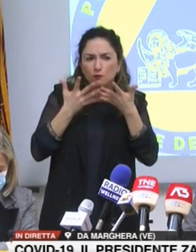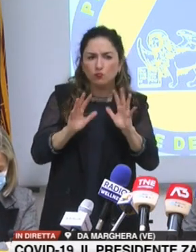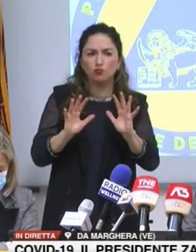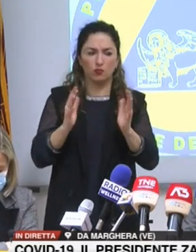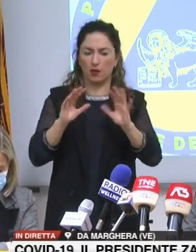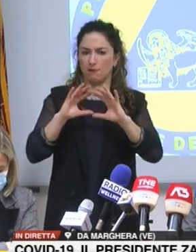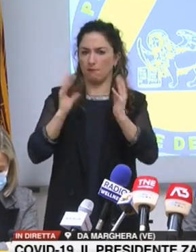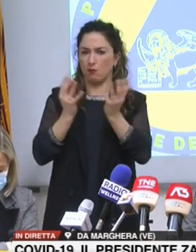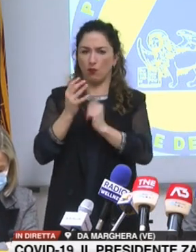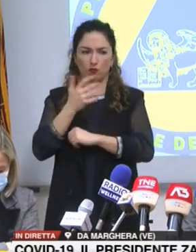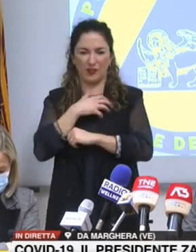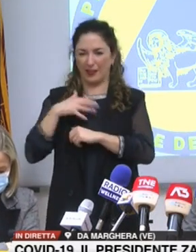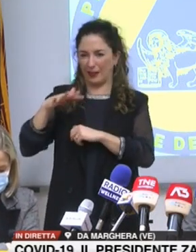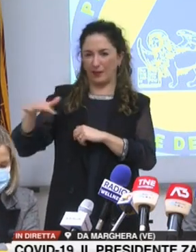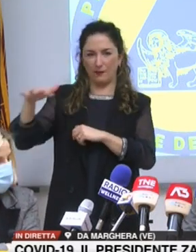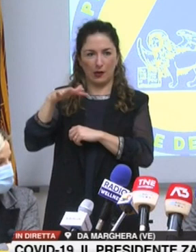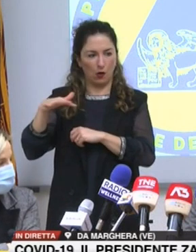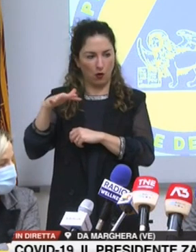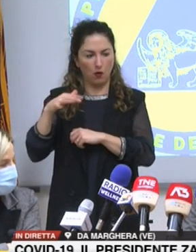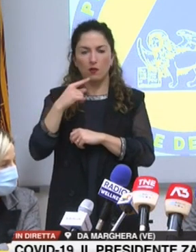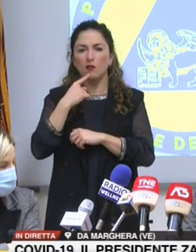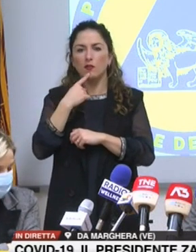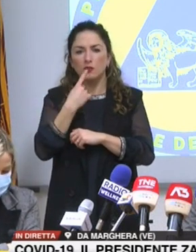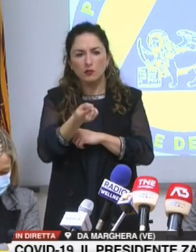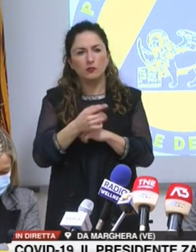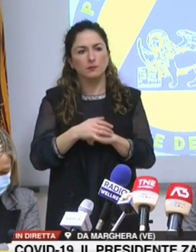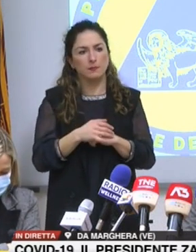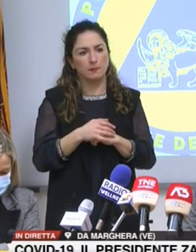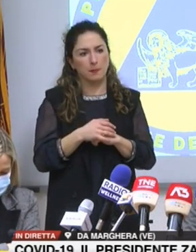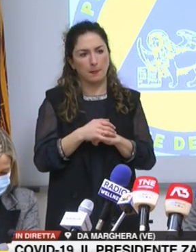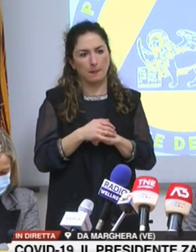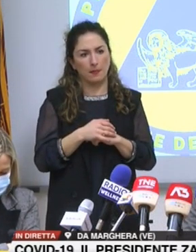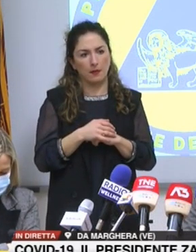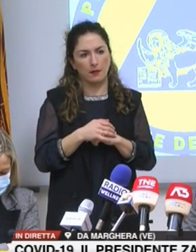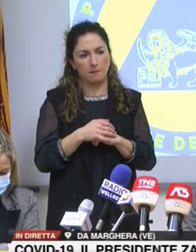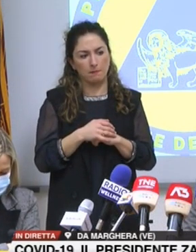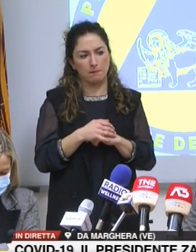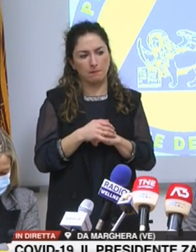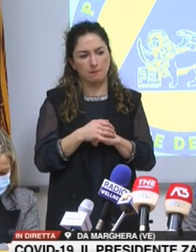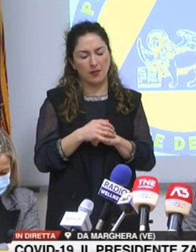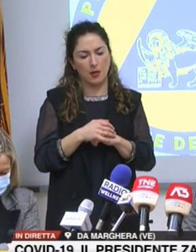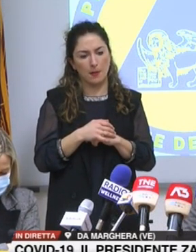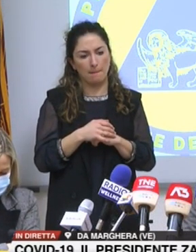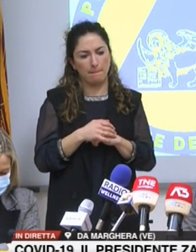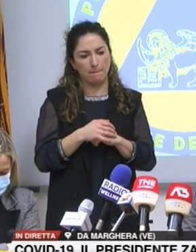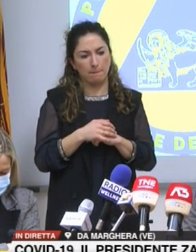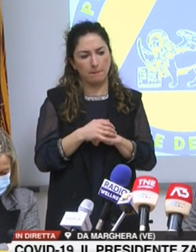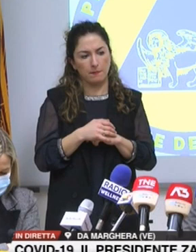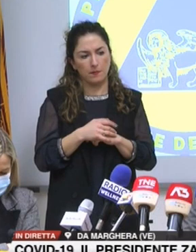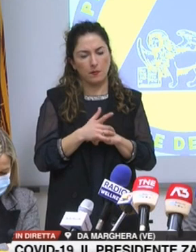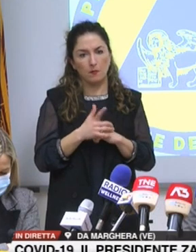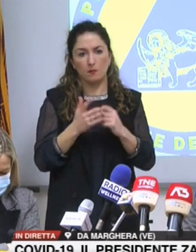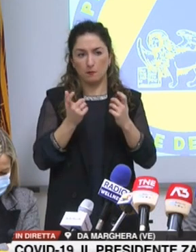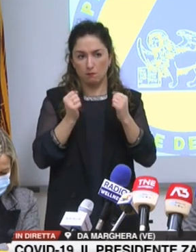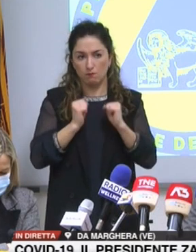prerogativa che sopra un tot numero di amplificazioni di CT nella PCR, il,